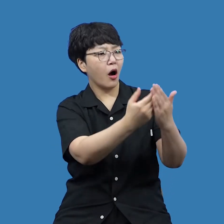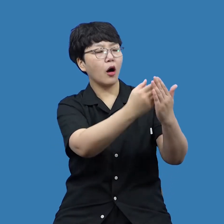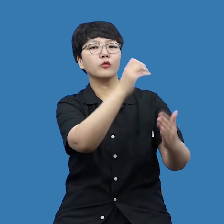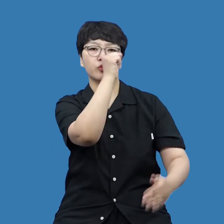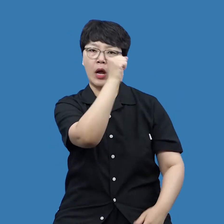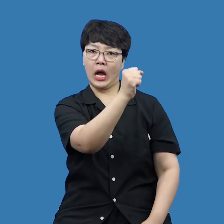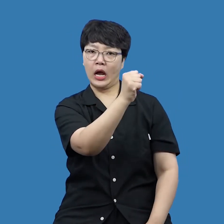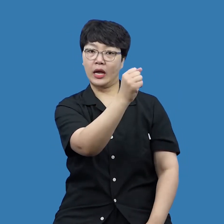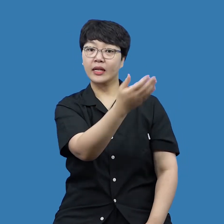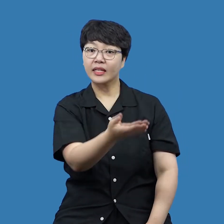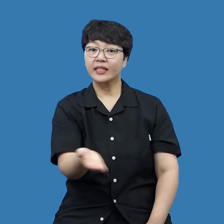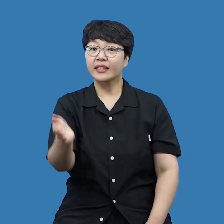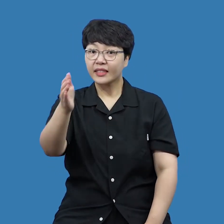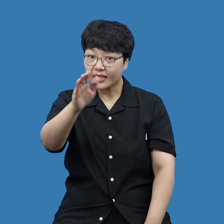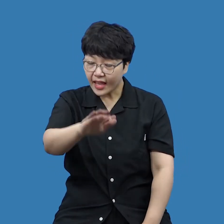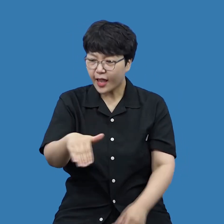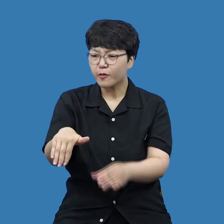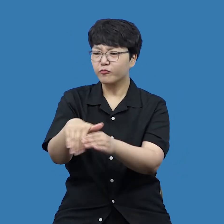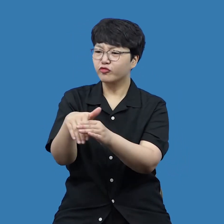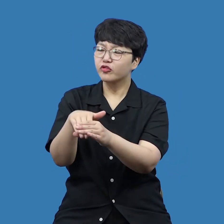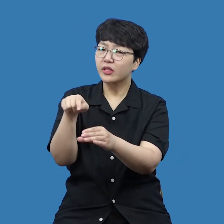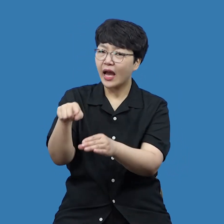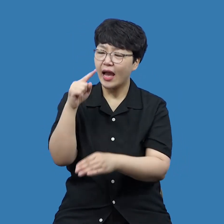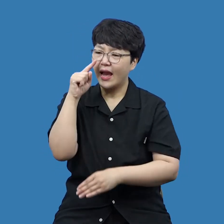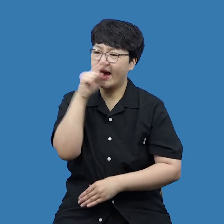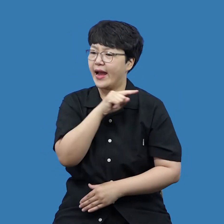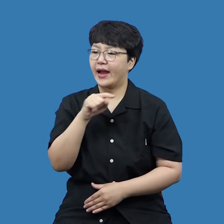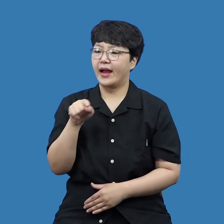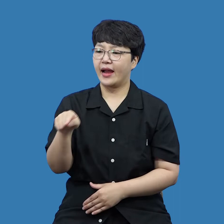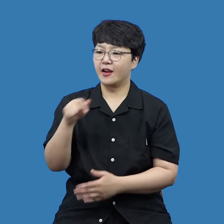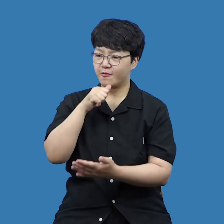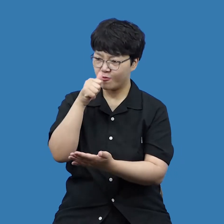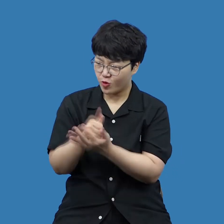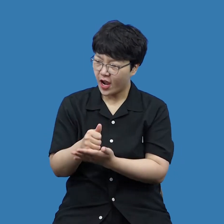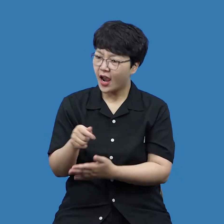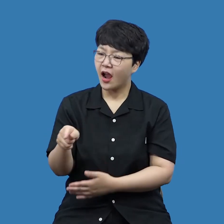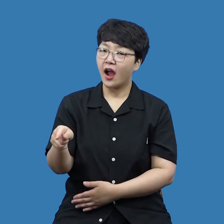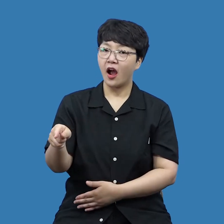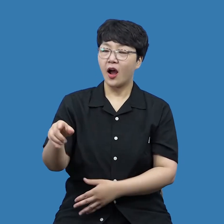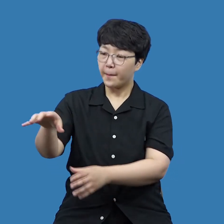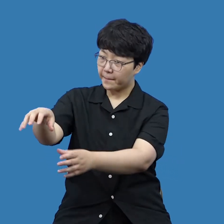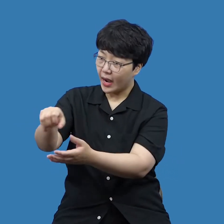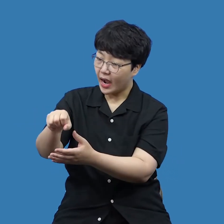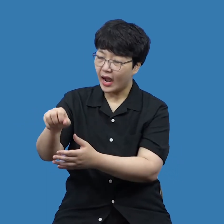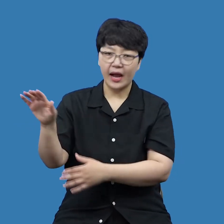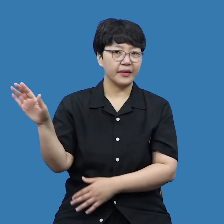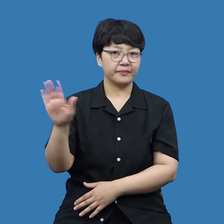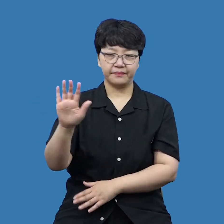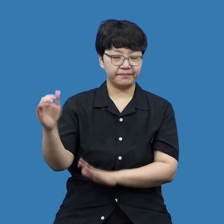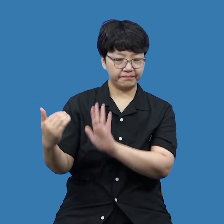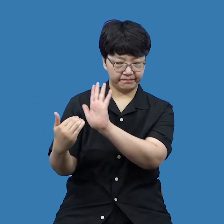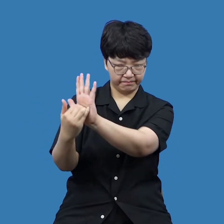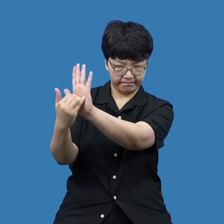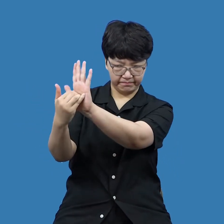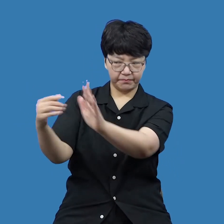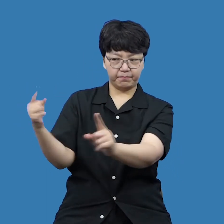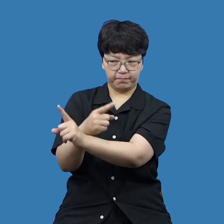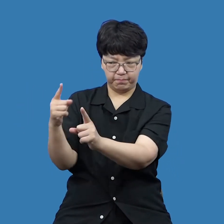인간의 타락으로 초래된 문화의 악한 요소는 경계되고 변혁되어야만 합니다.